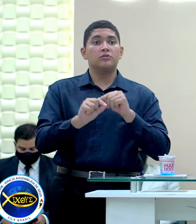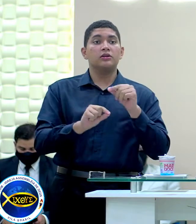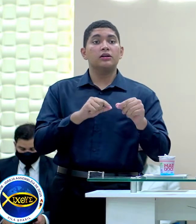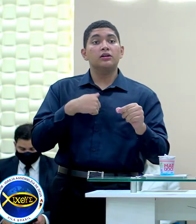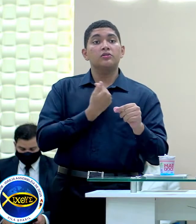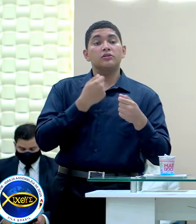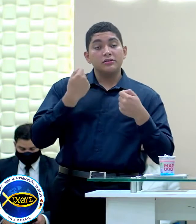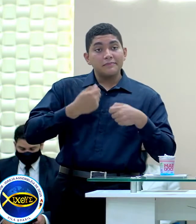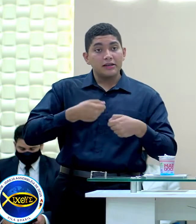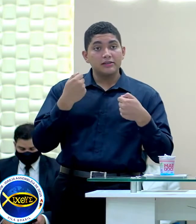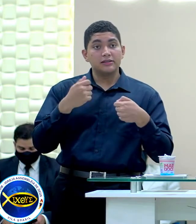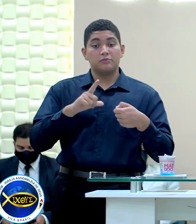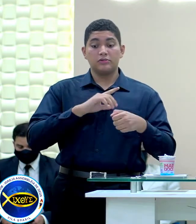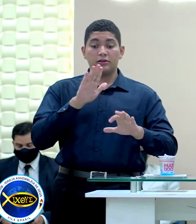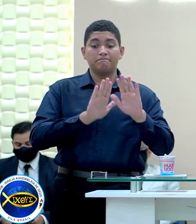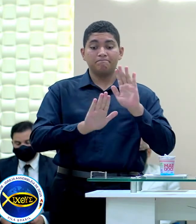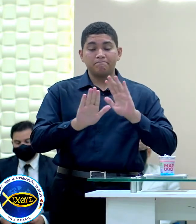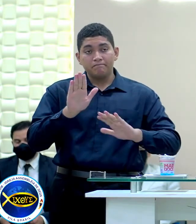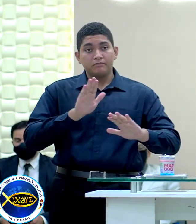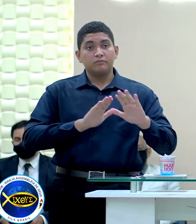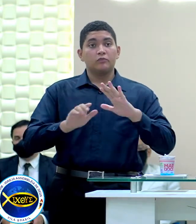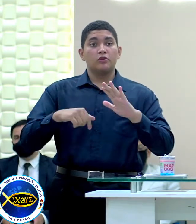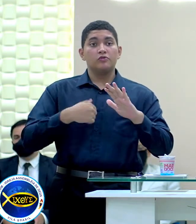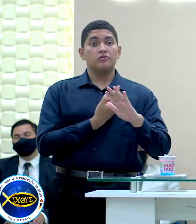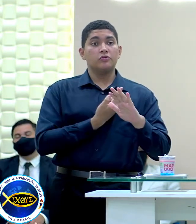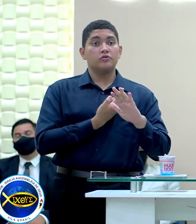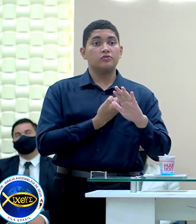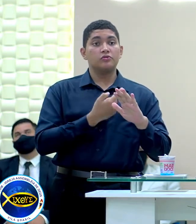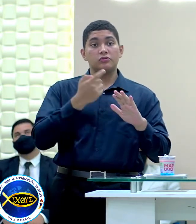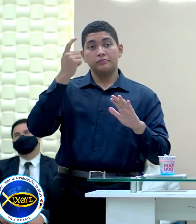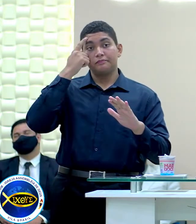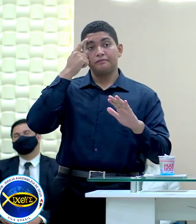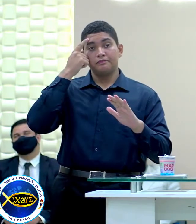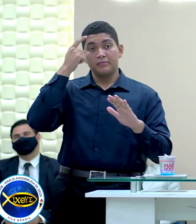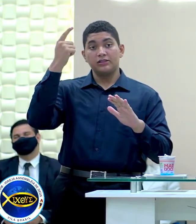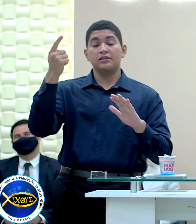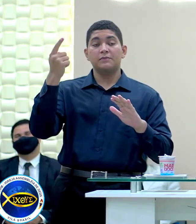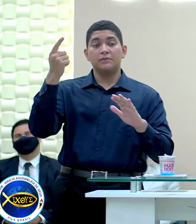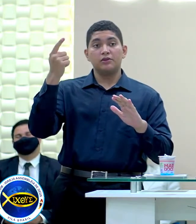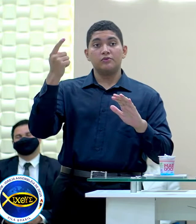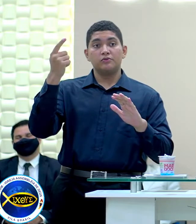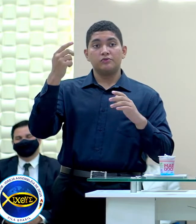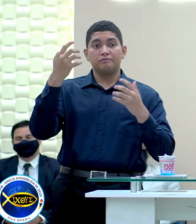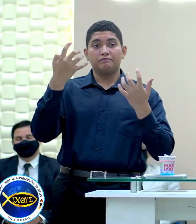ter cuidado com os nossos pensamentos.